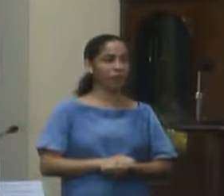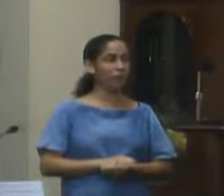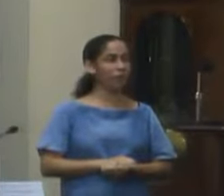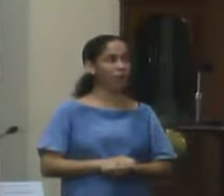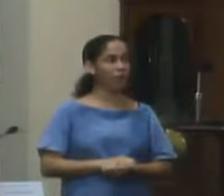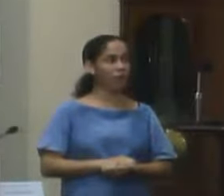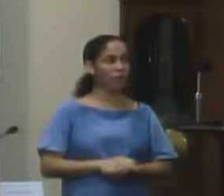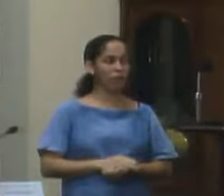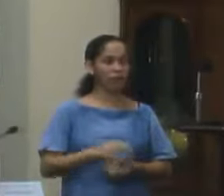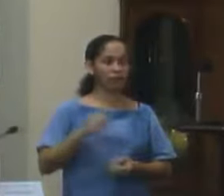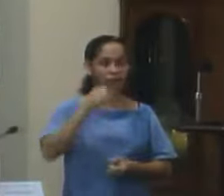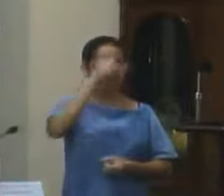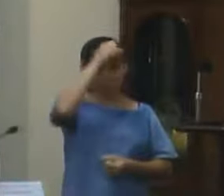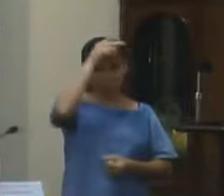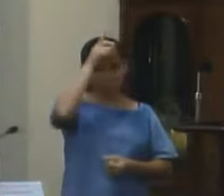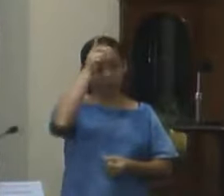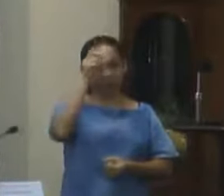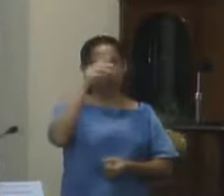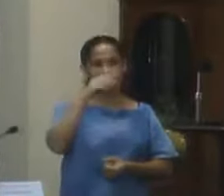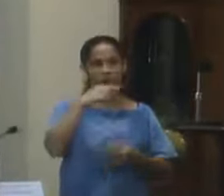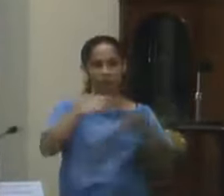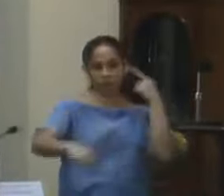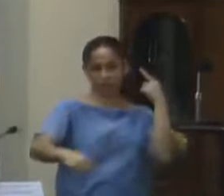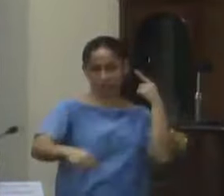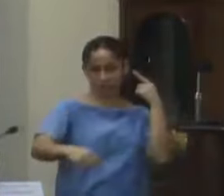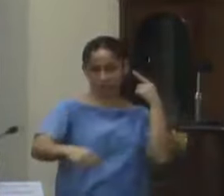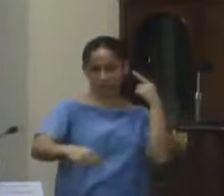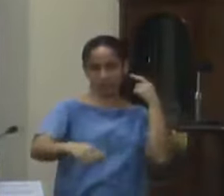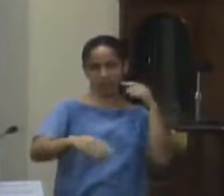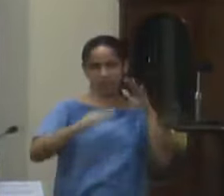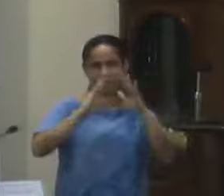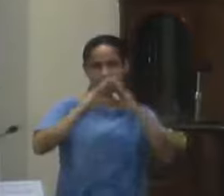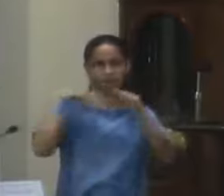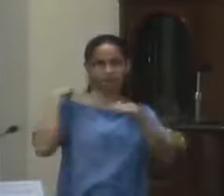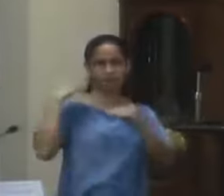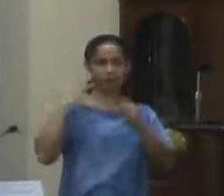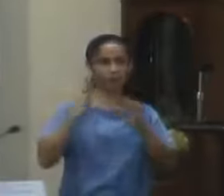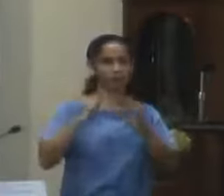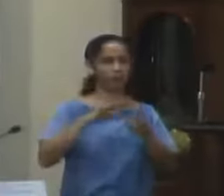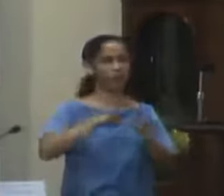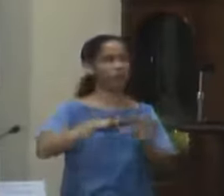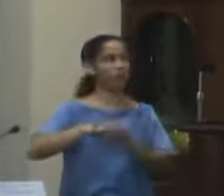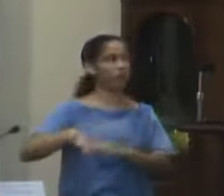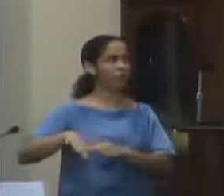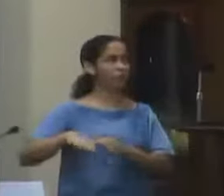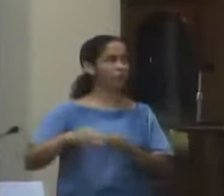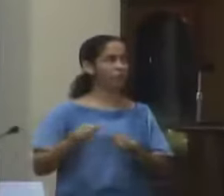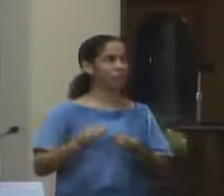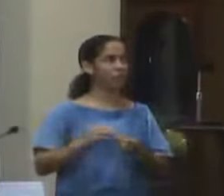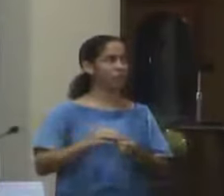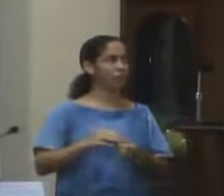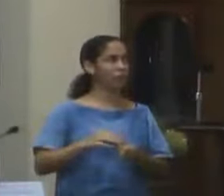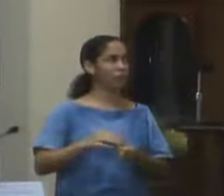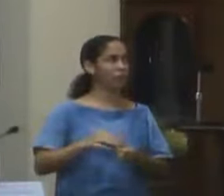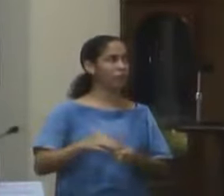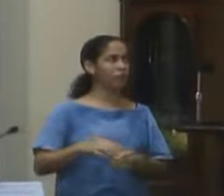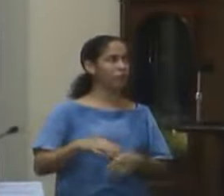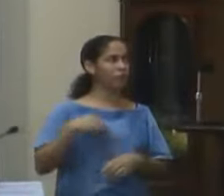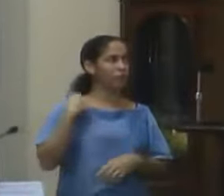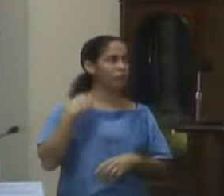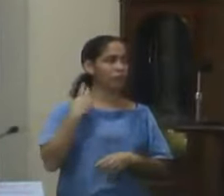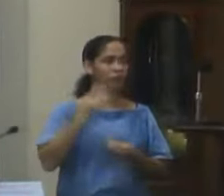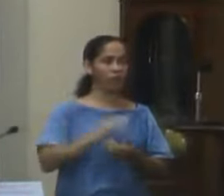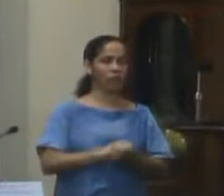O prefeito vetou. A Câmara, unanimemente, tirando o vereador, no caso, autor